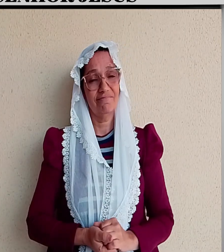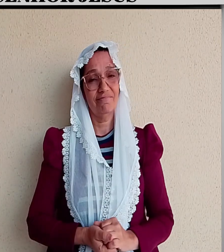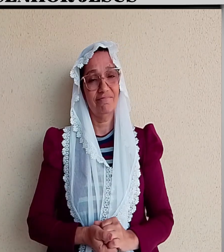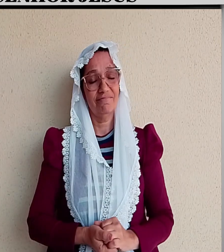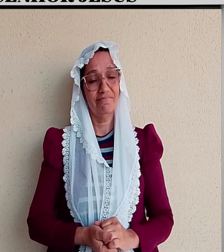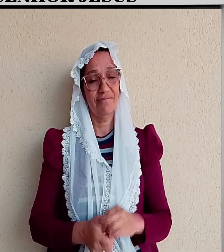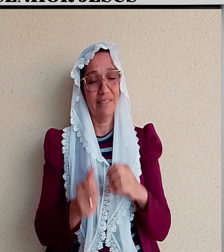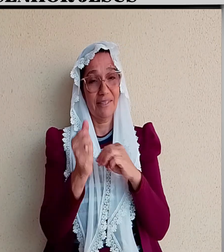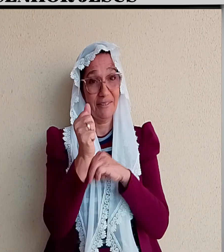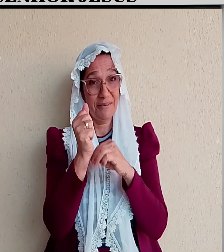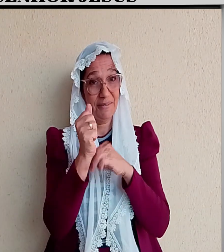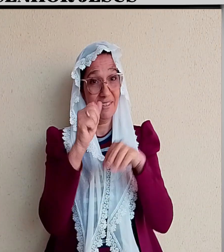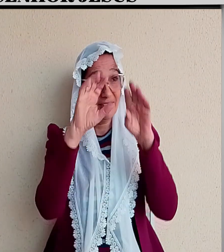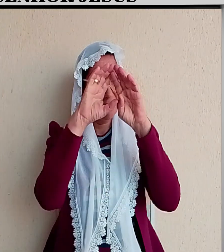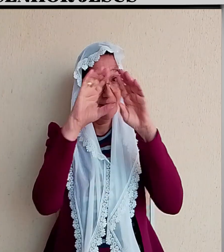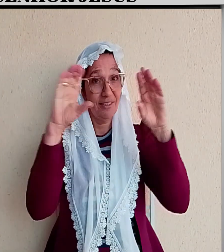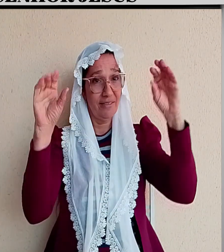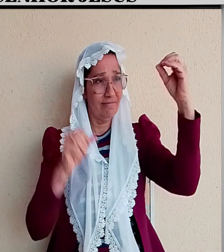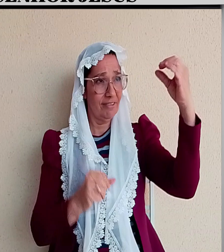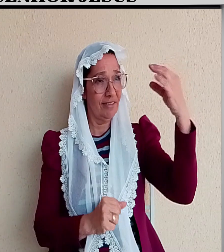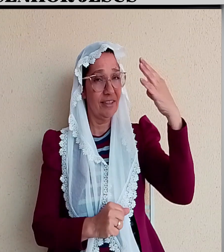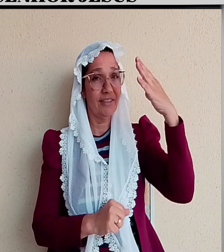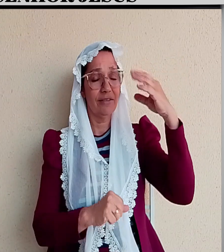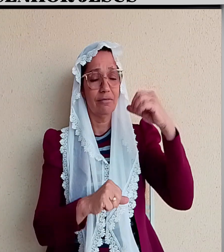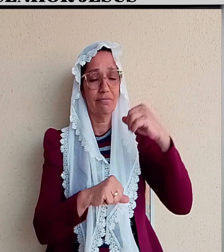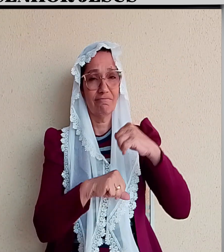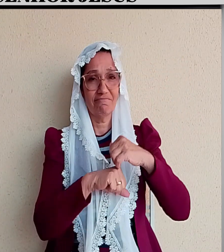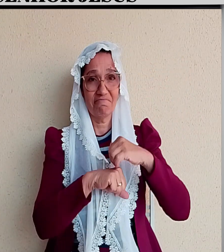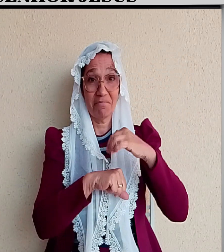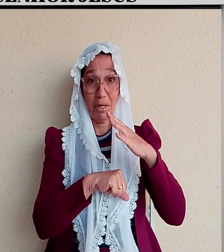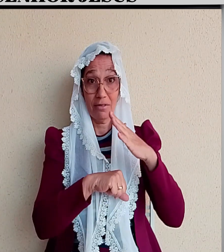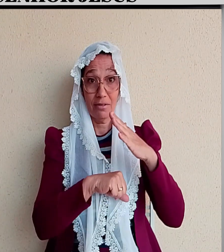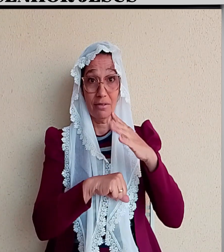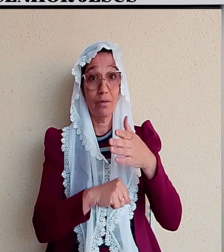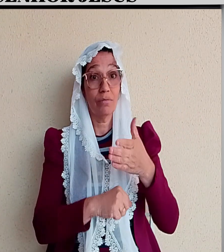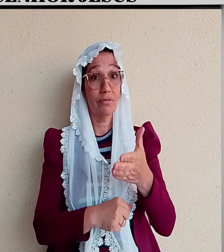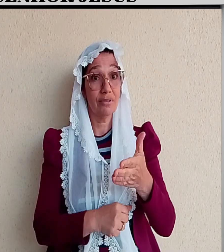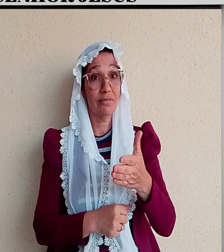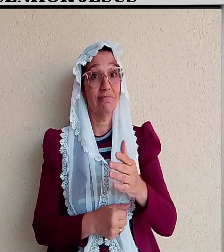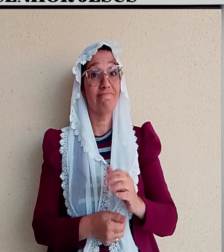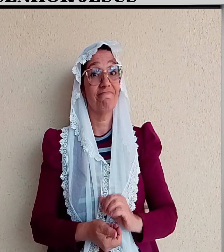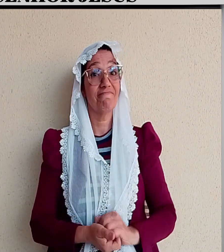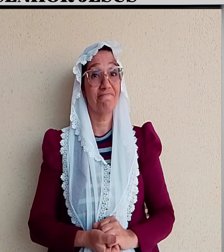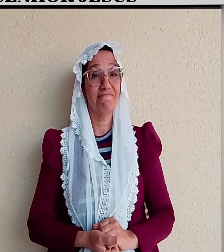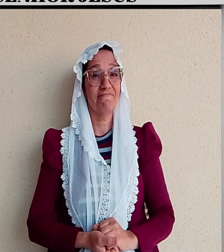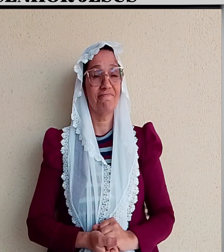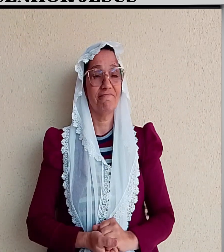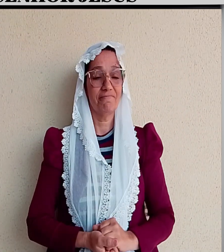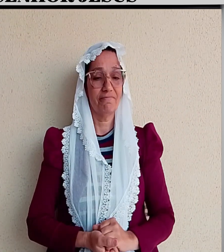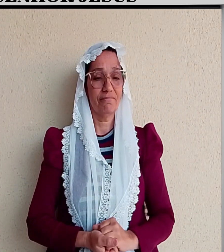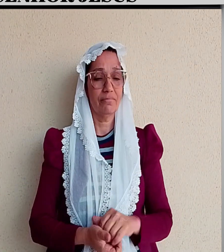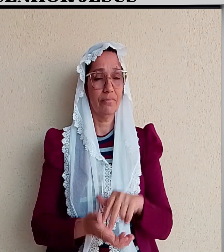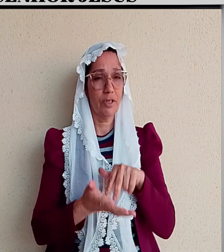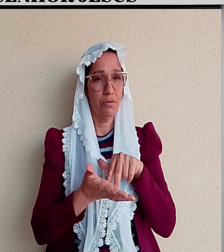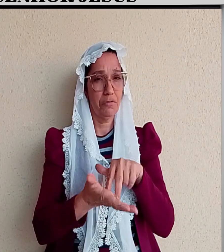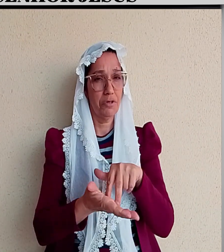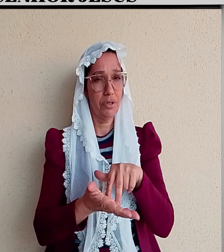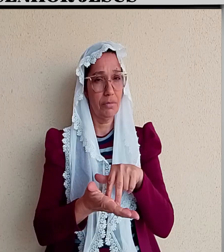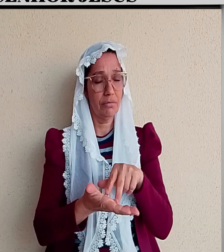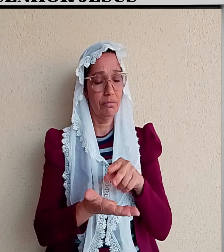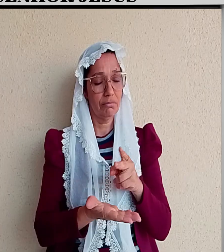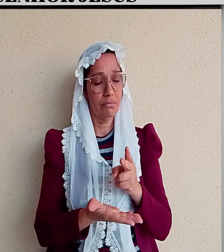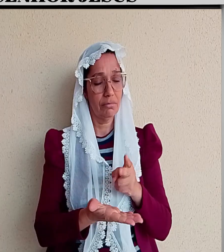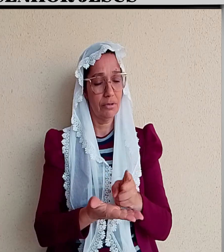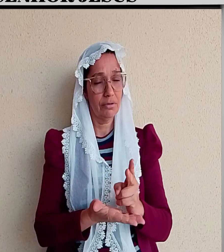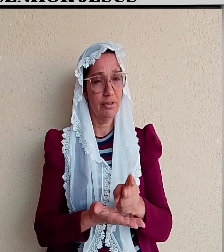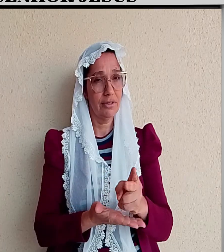minha presença. Glória a Jesus. Aleluia. Persevera até o fim, e este será salvo. E aquele que